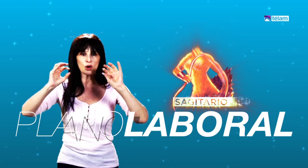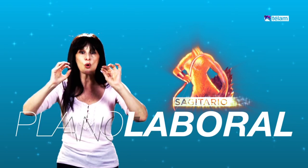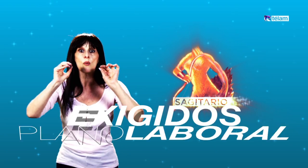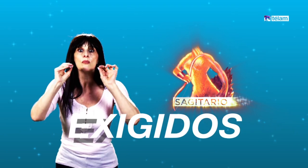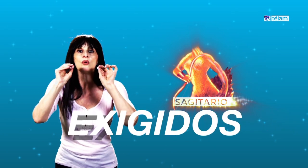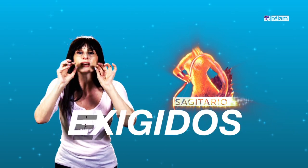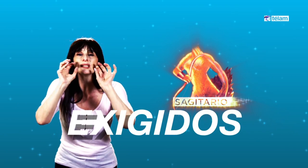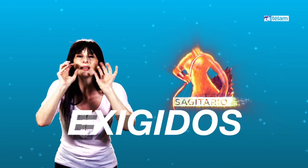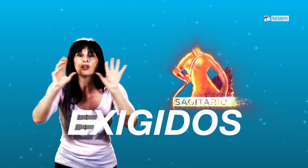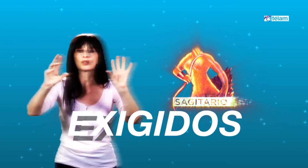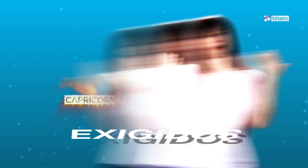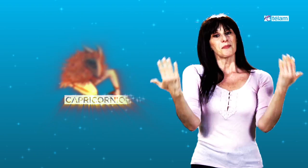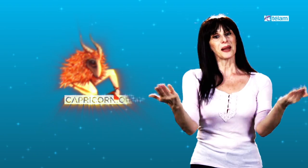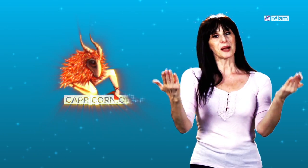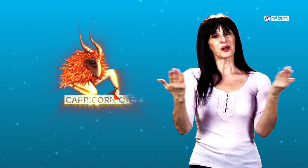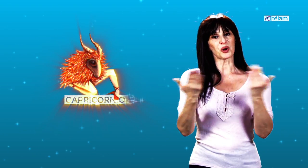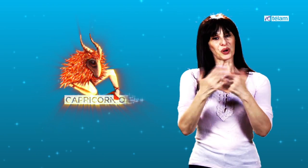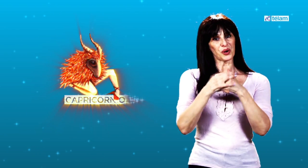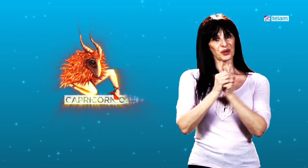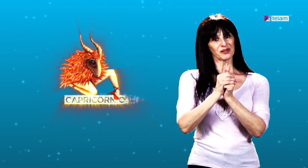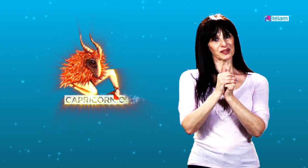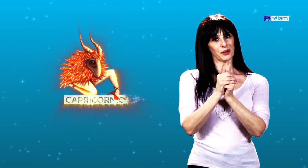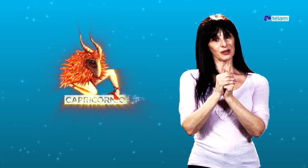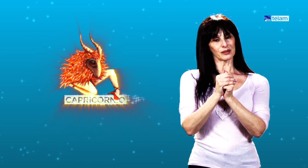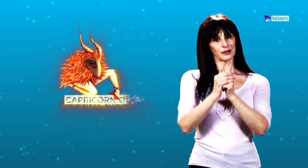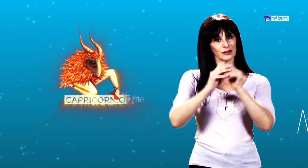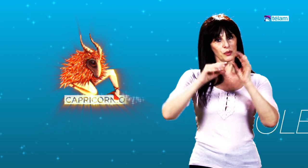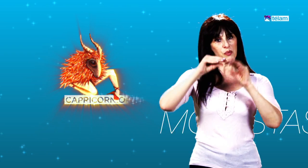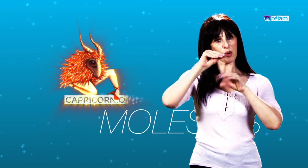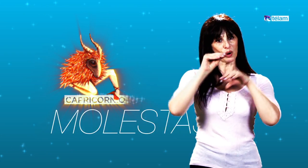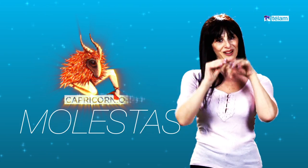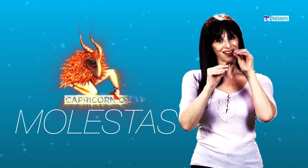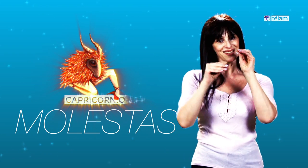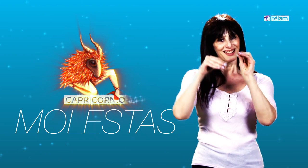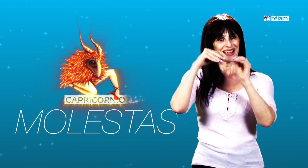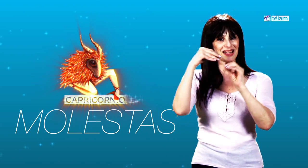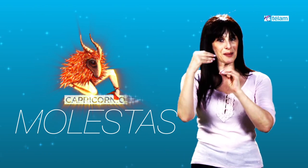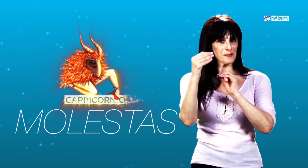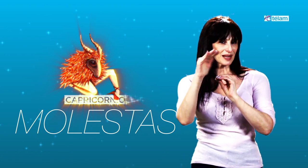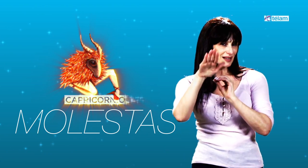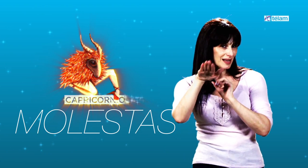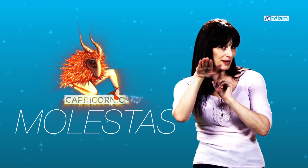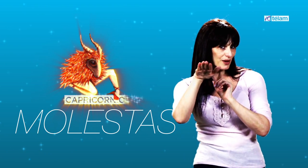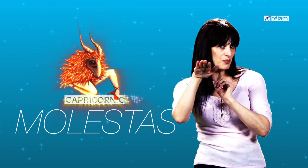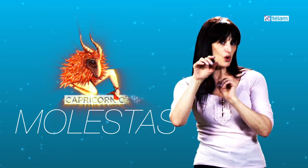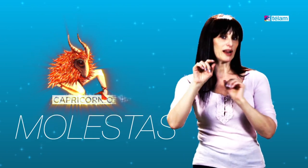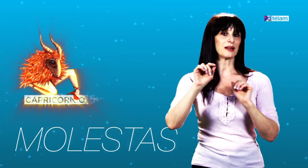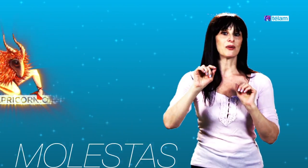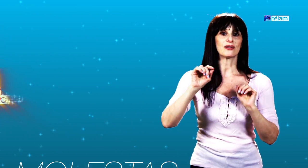como muy exigidos. Para Capricornio, estas cabritas van a estar un poco molestas, van a tener que aplacar un poco el ánimo. Y